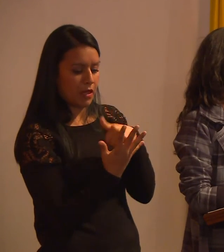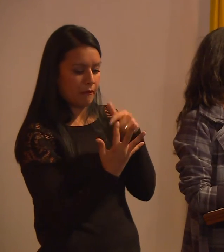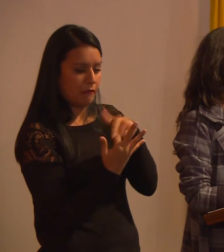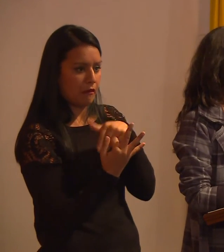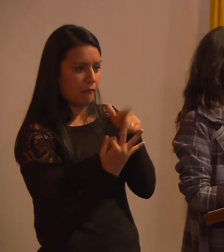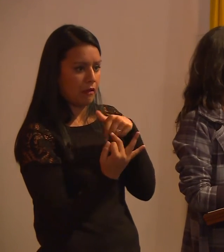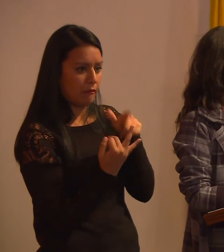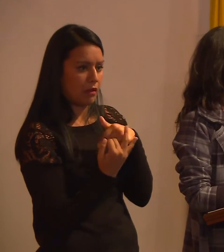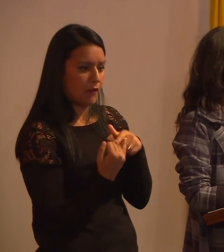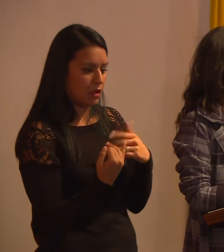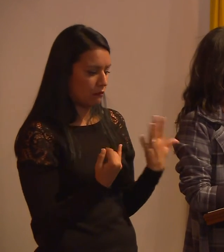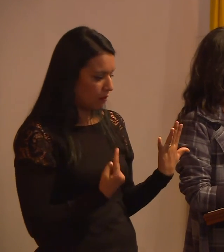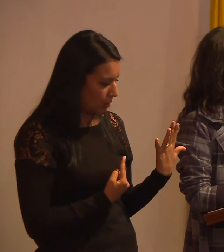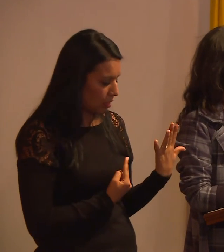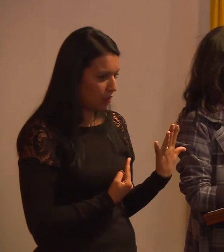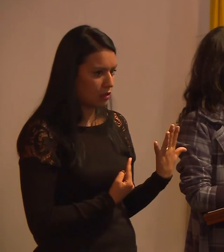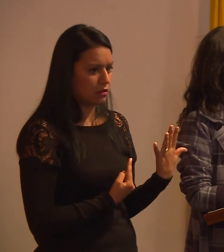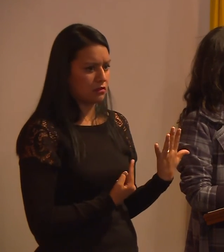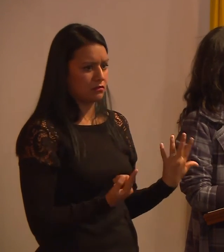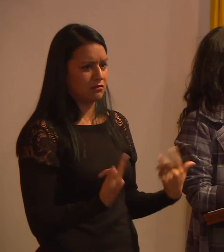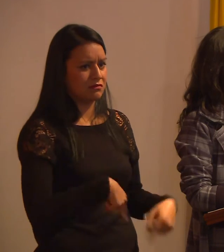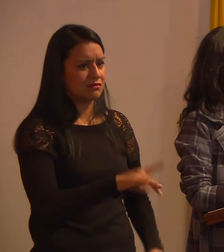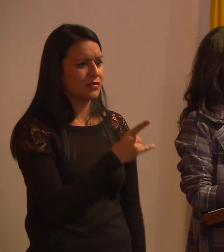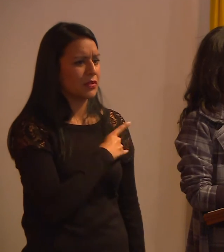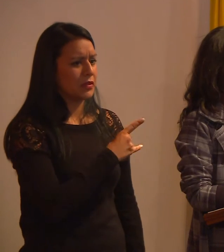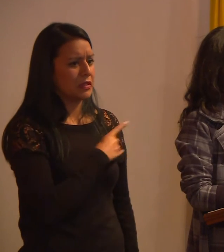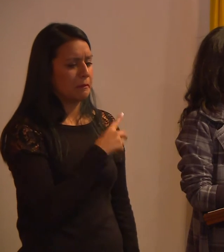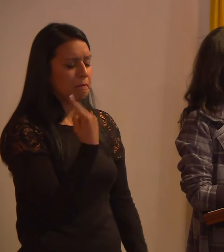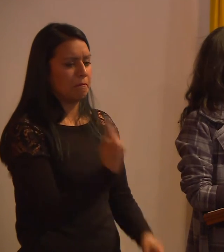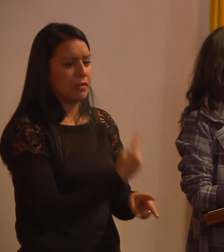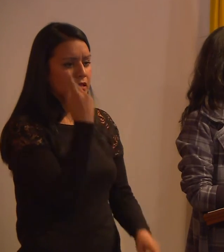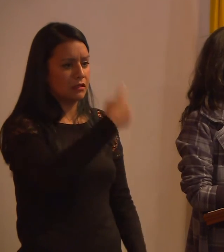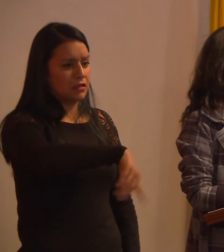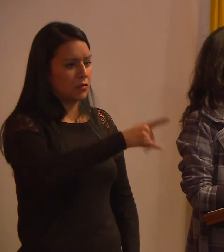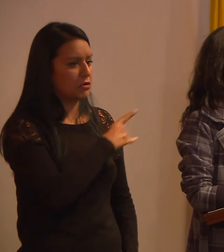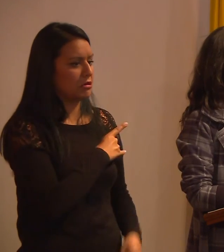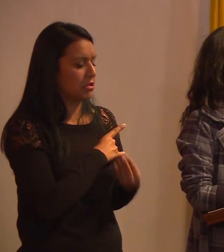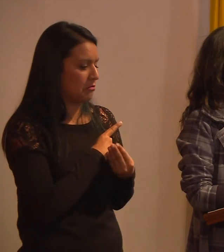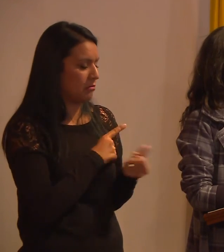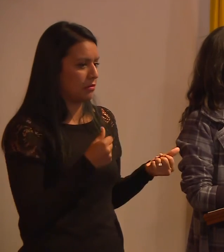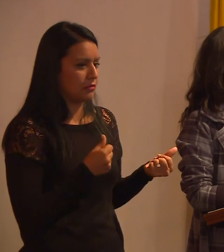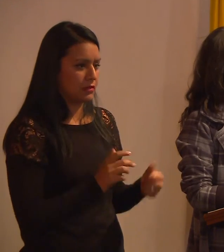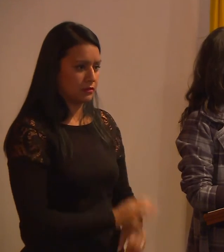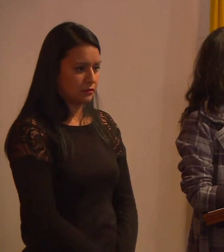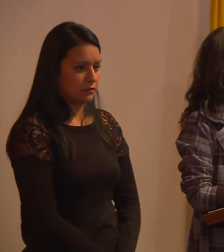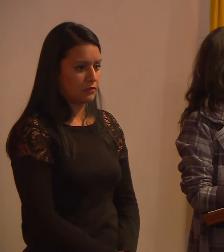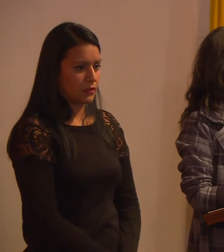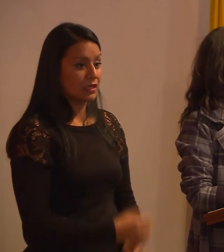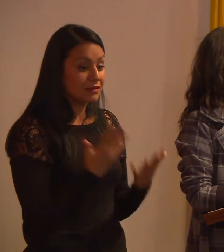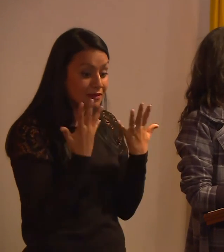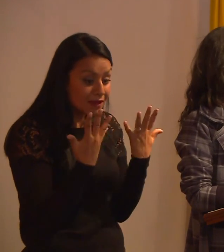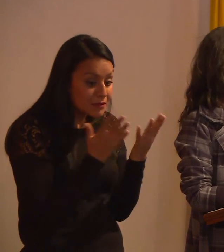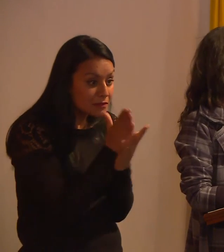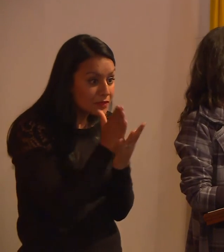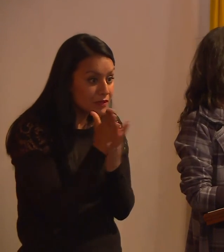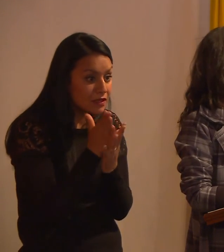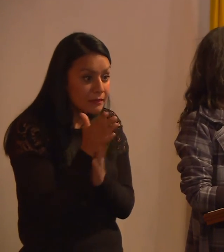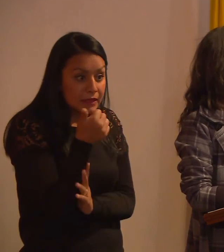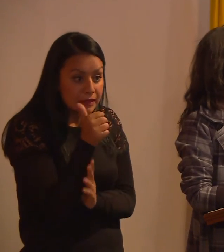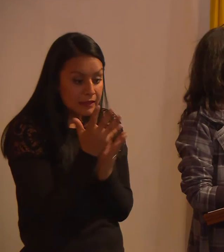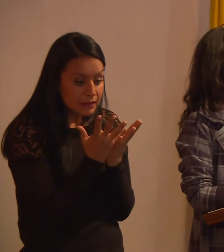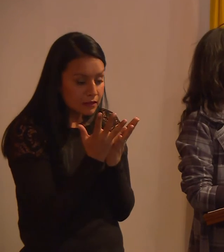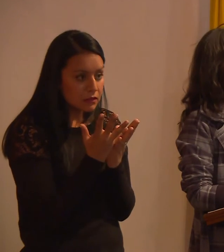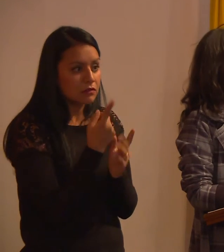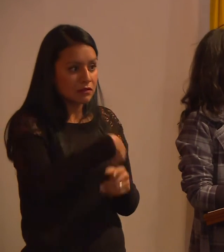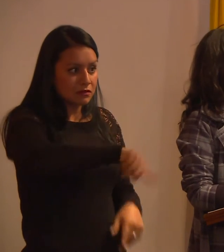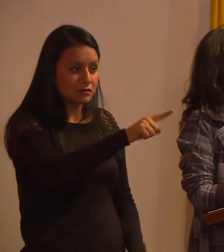escenario, pues nosotros mismos como universidad estamos peligrando en la posibilidad de existir. Son 10 programas, y yo creo que sí es importante